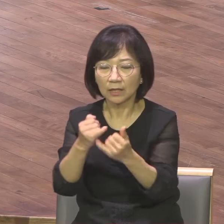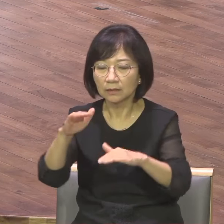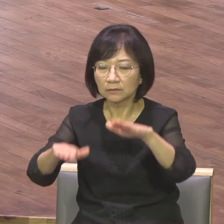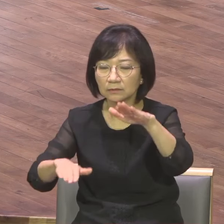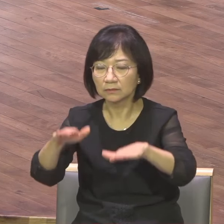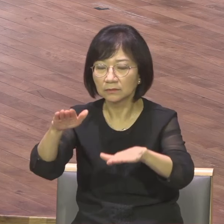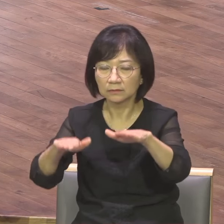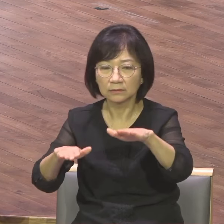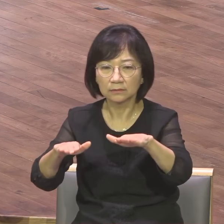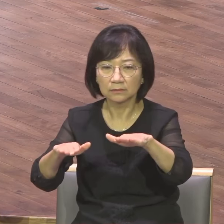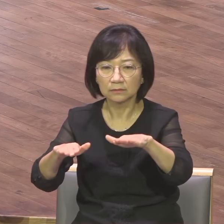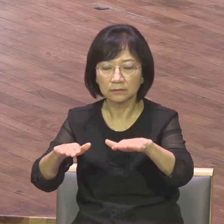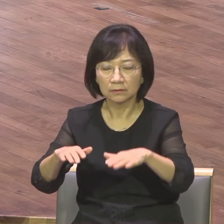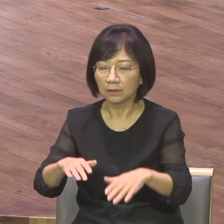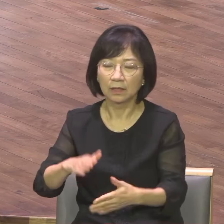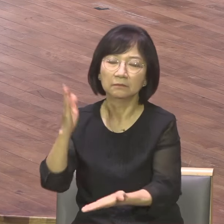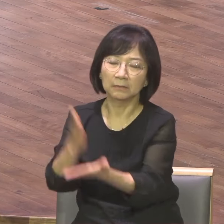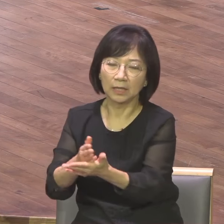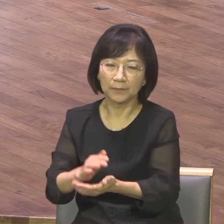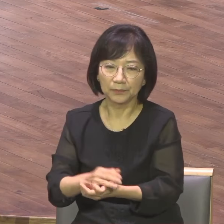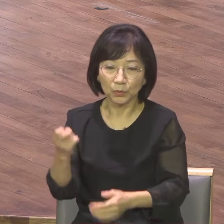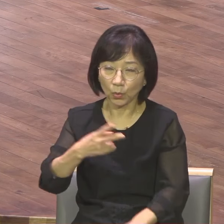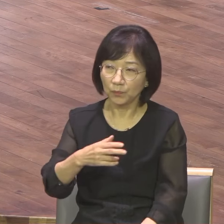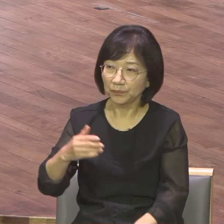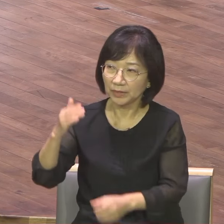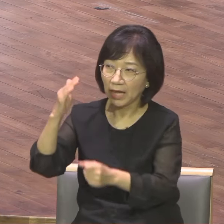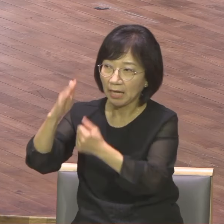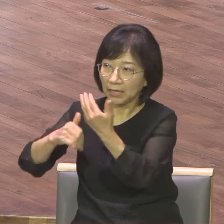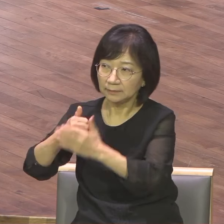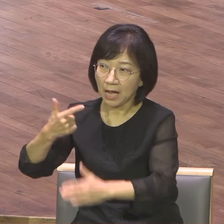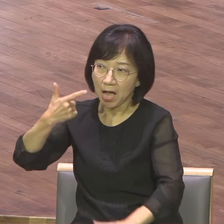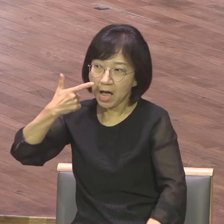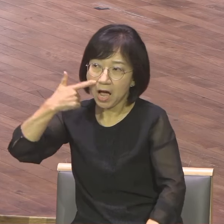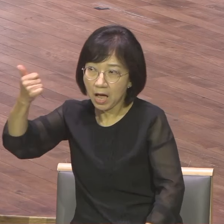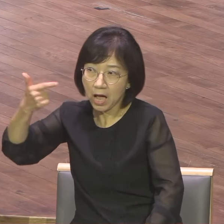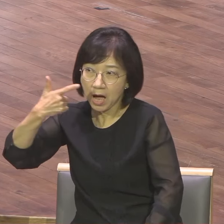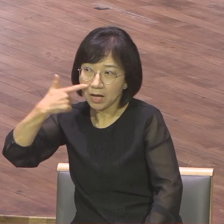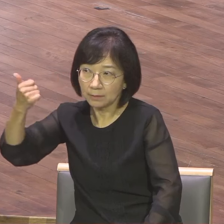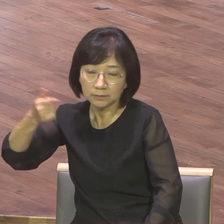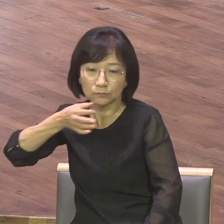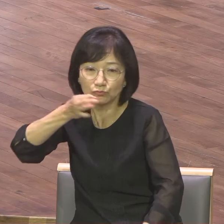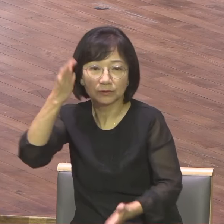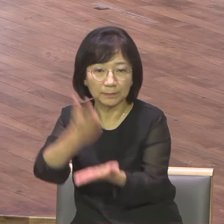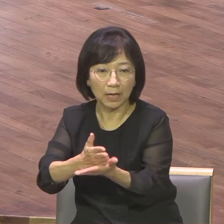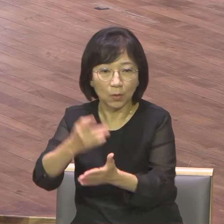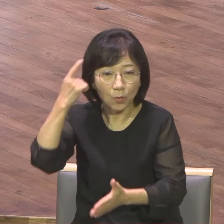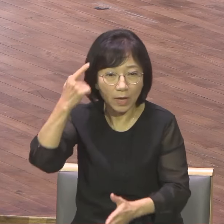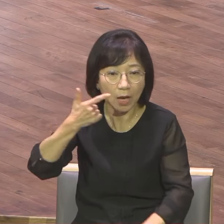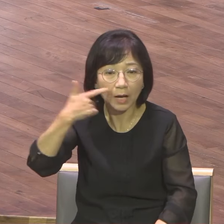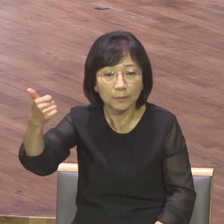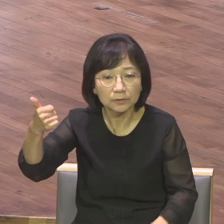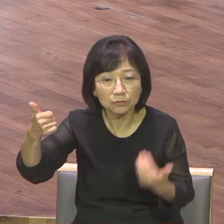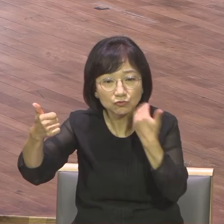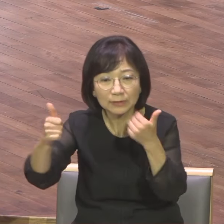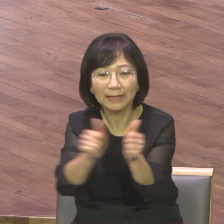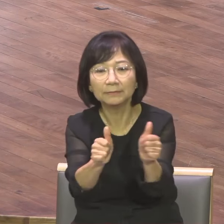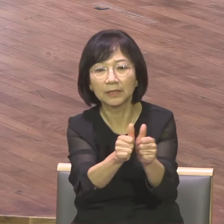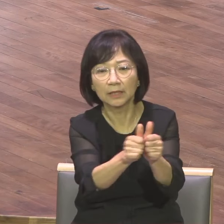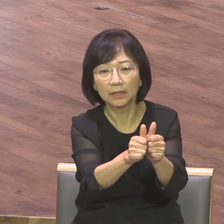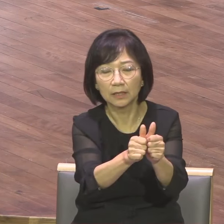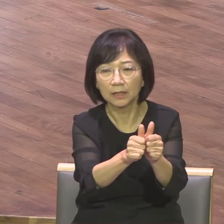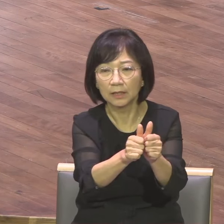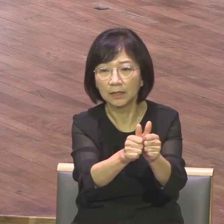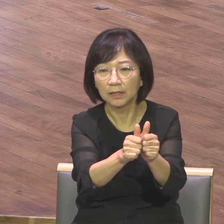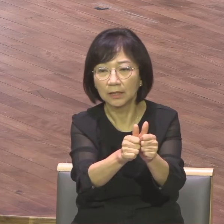남성이야. 하나님을 아버지라 부르면 안 돼. 이 차별금지법이 그런